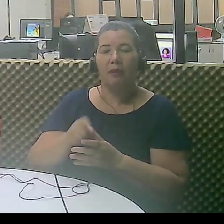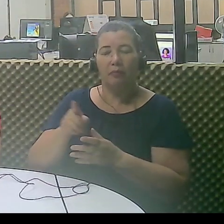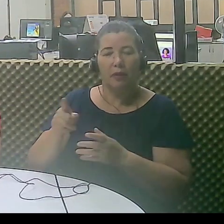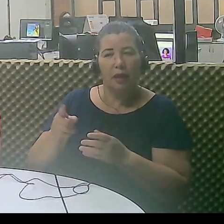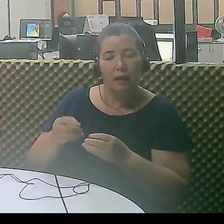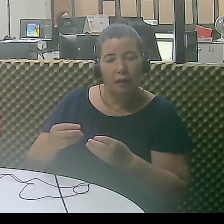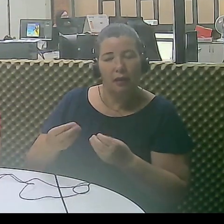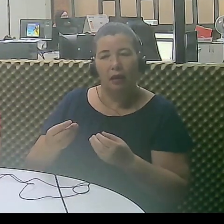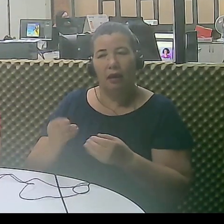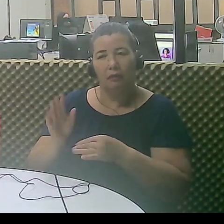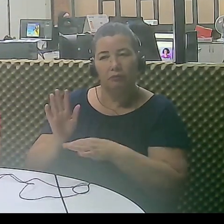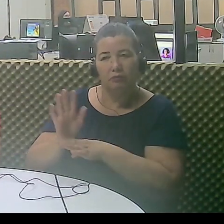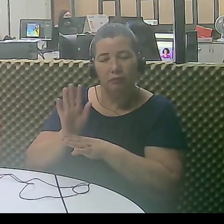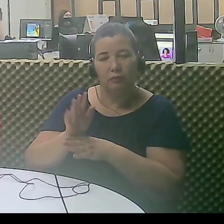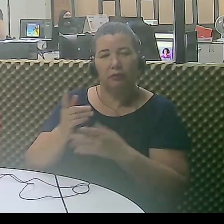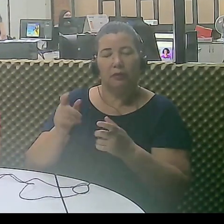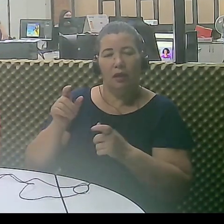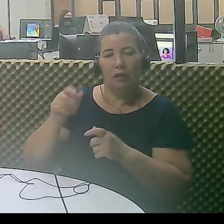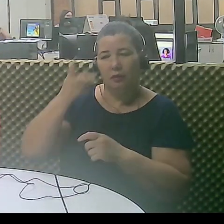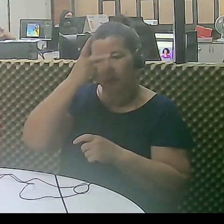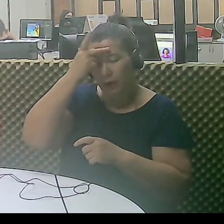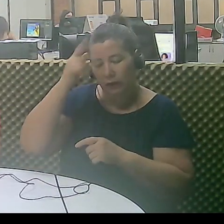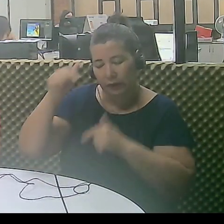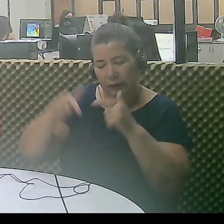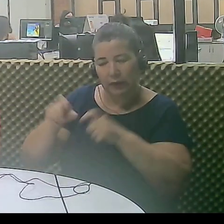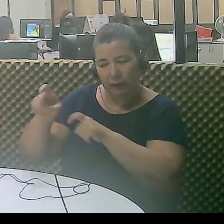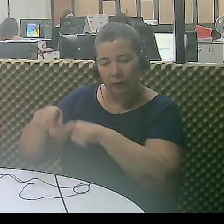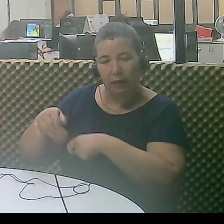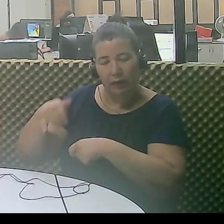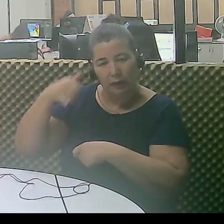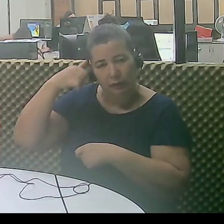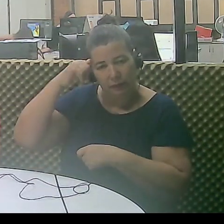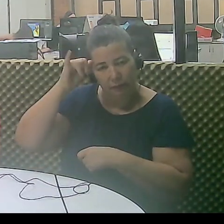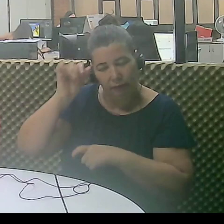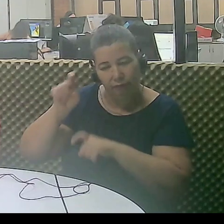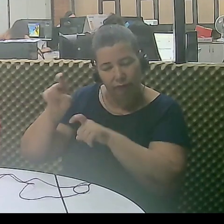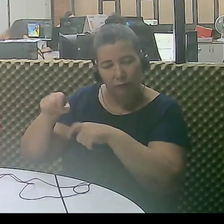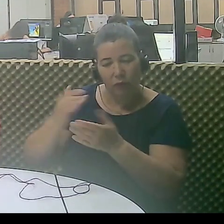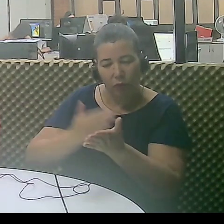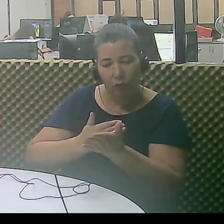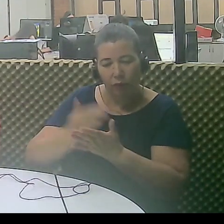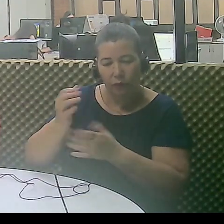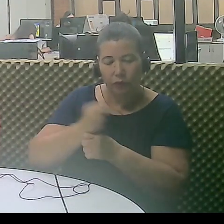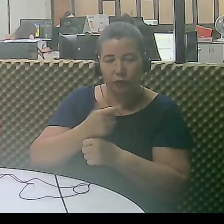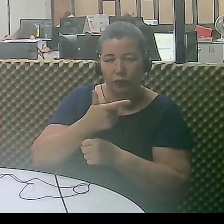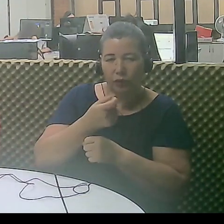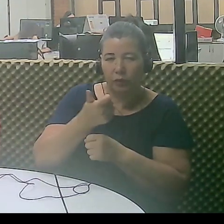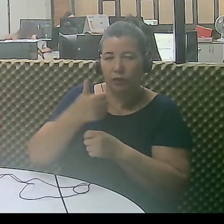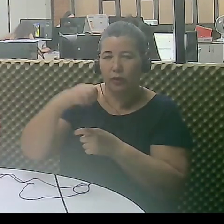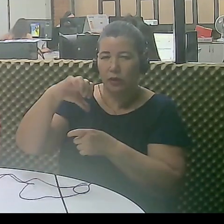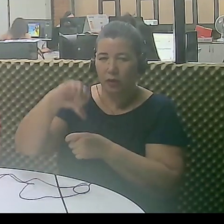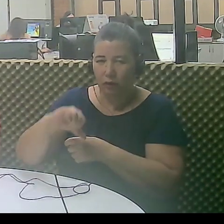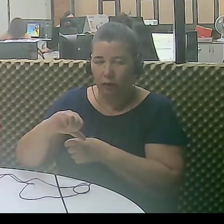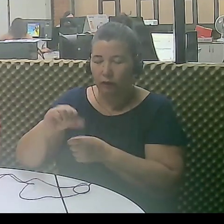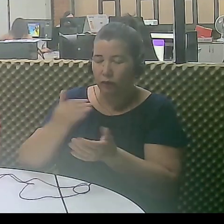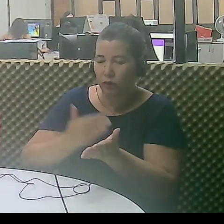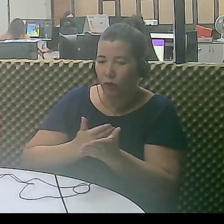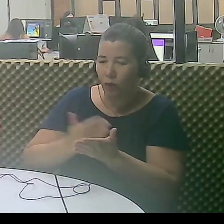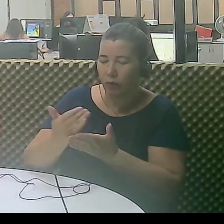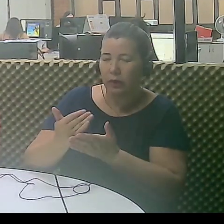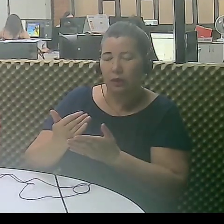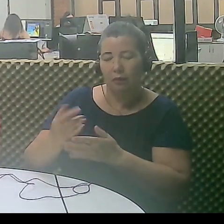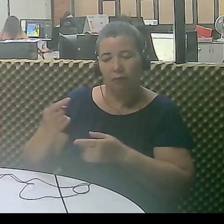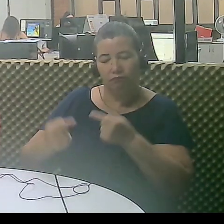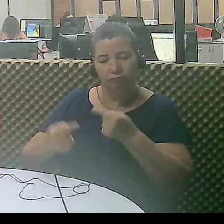atender principalmente a agricultura familiar. Começou desde 2019, quando nós começamos a discutir o